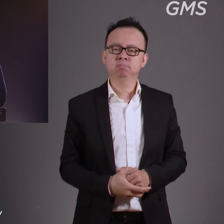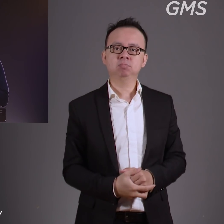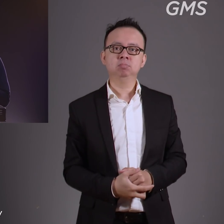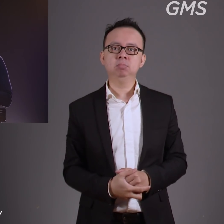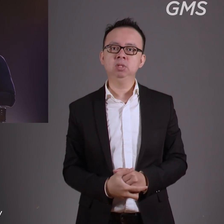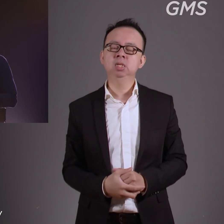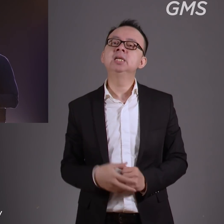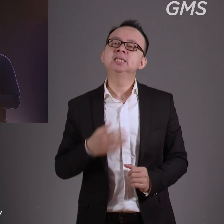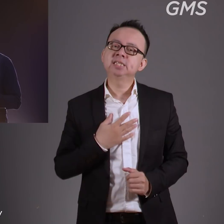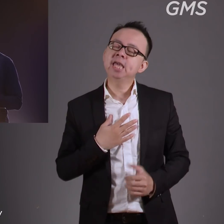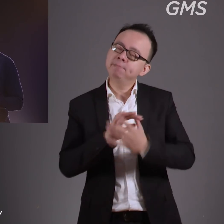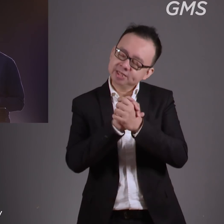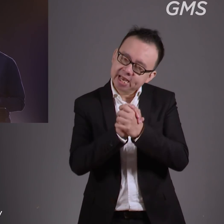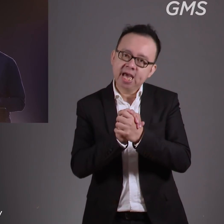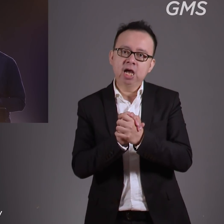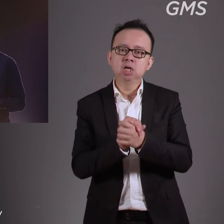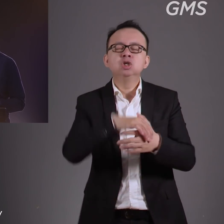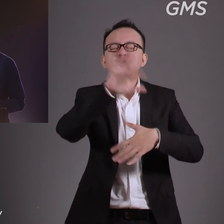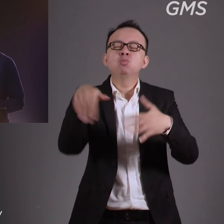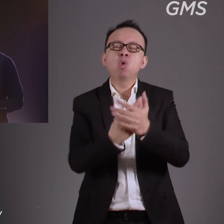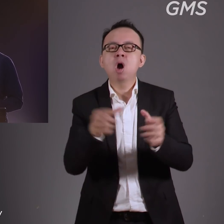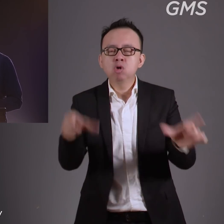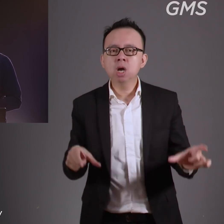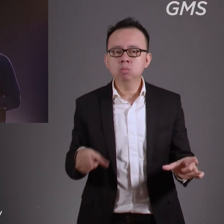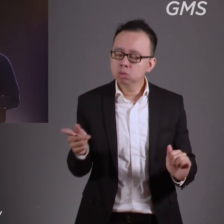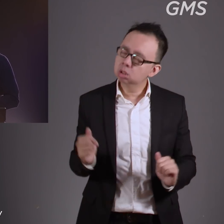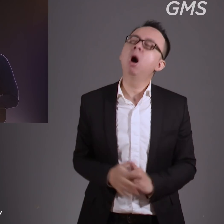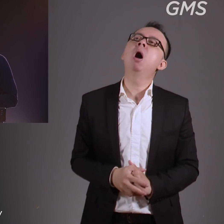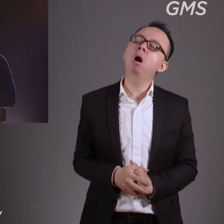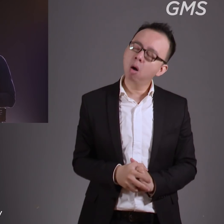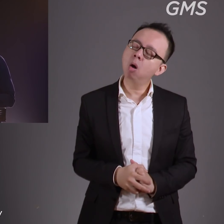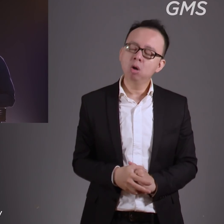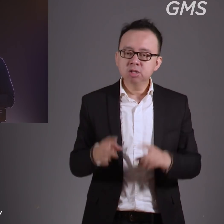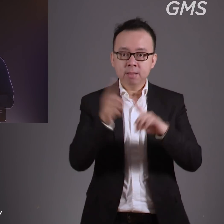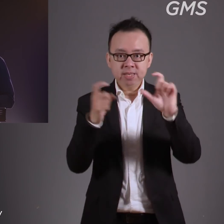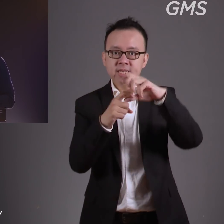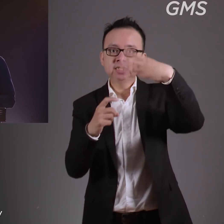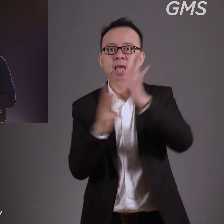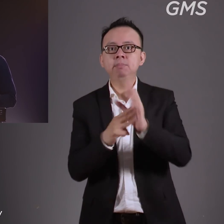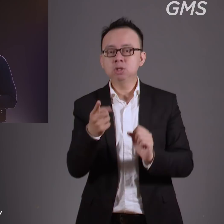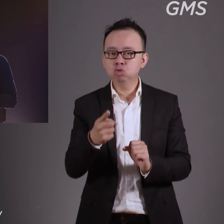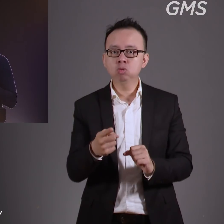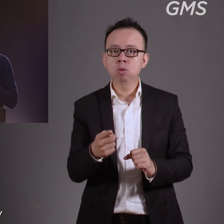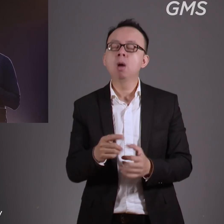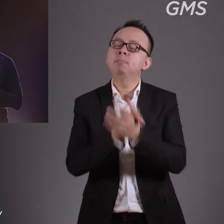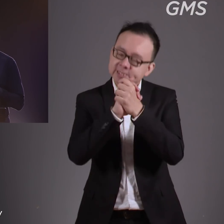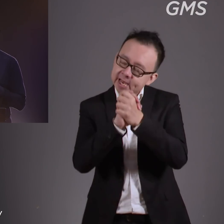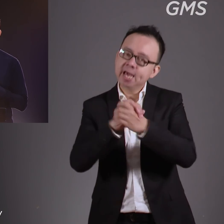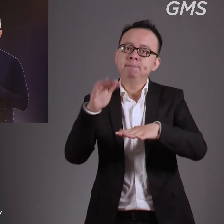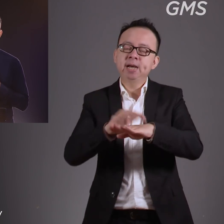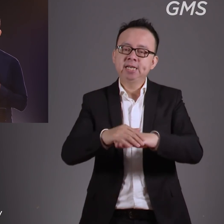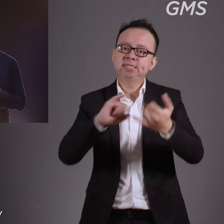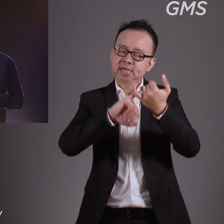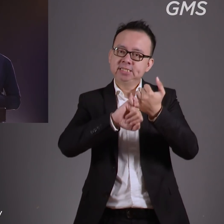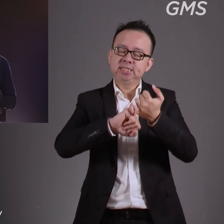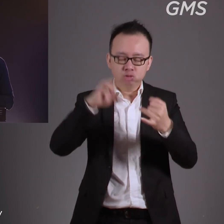yakin di Bahtera sementara yang lainnya itu bengong sendiri, apalagi si Ham itu. Apa yang dilakukan oleh Sem? Dia pasti mengklaim janji Tuhan.